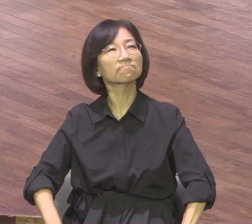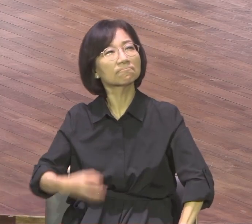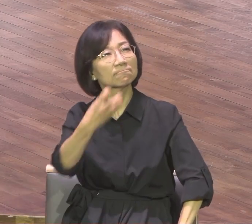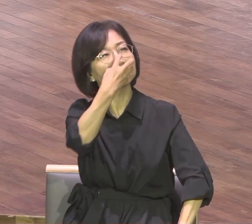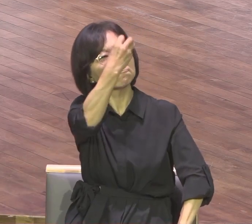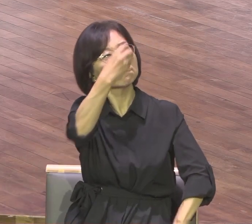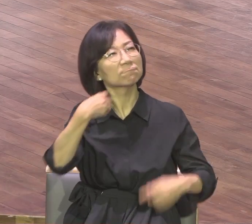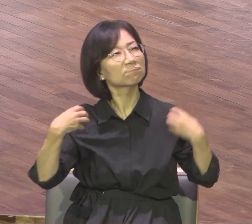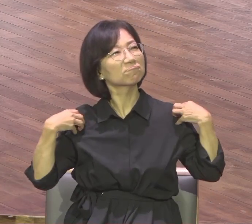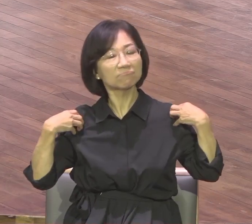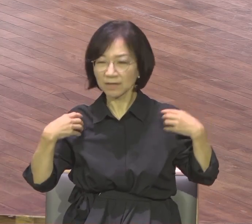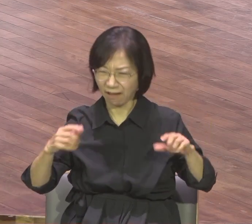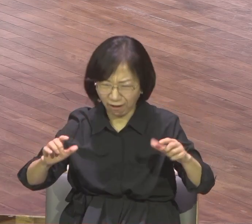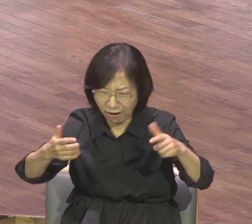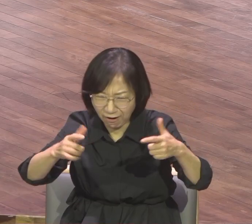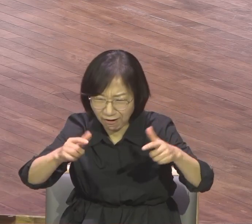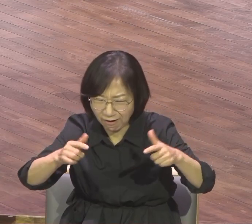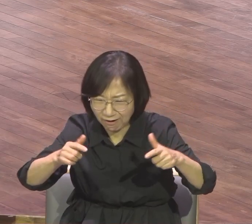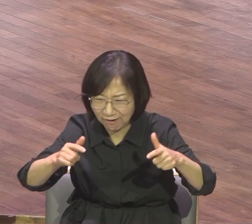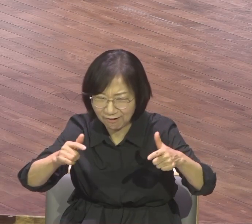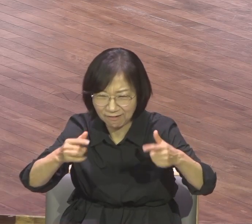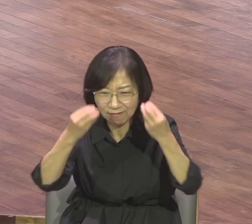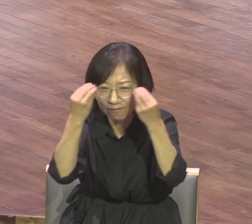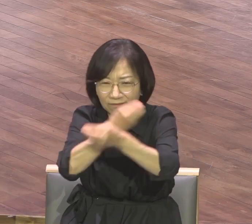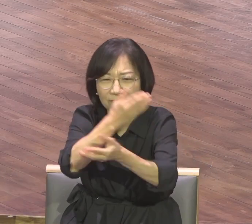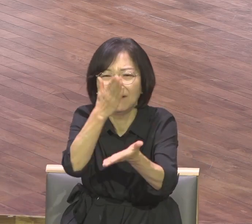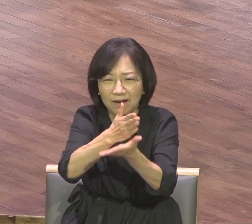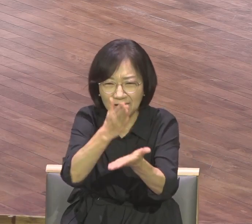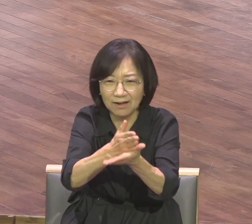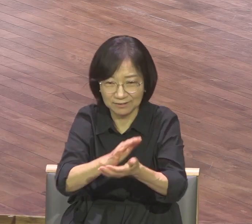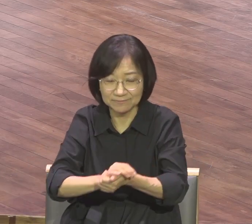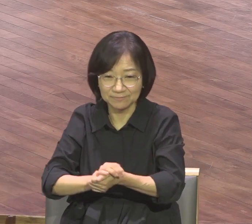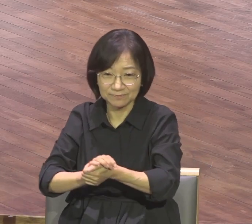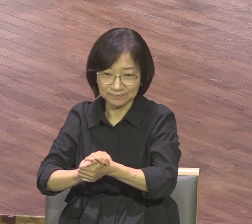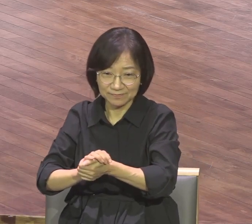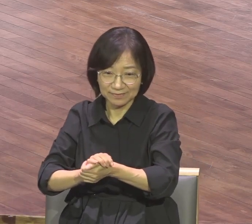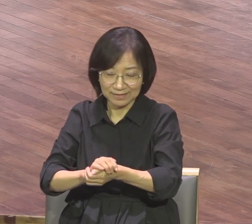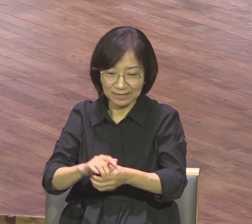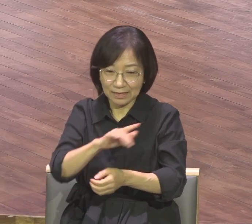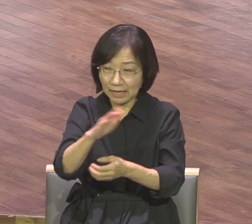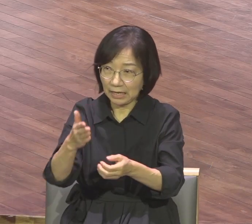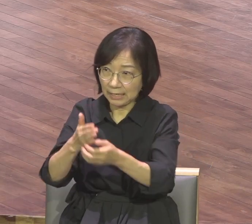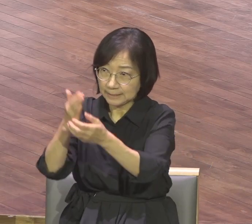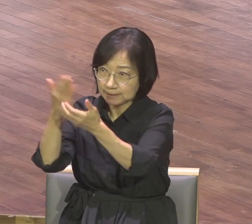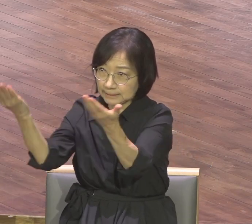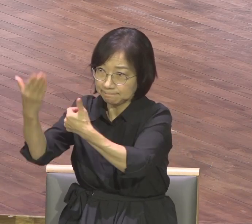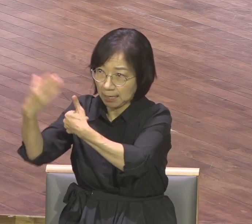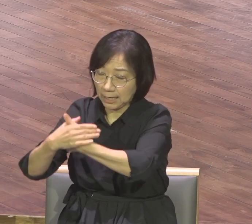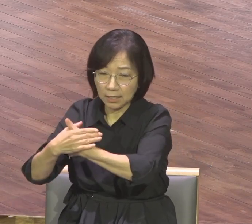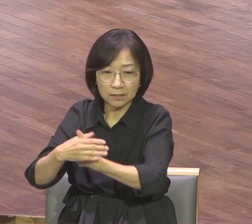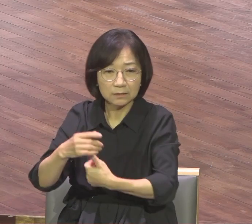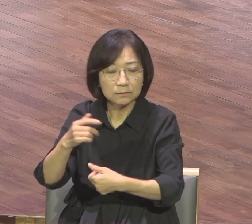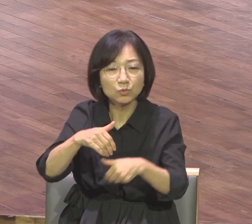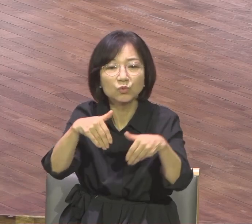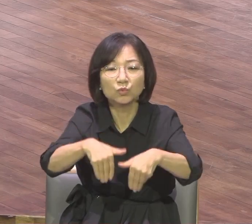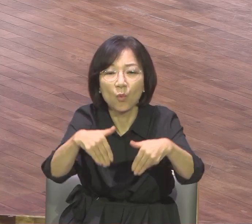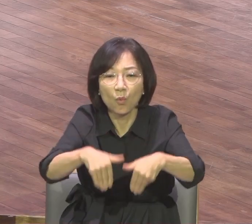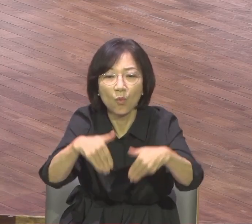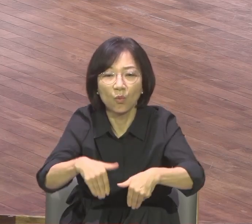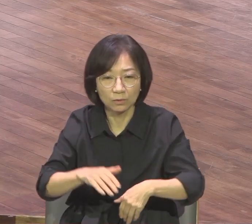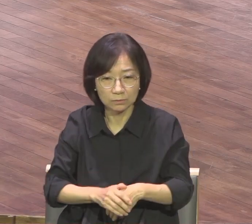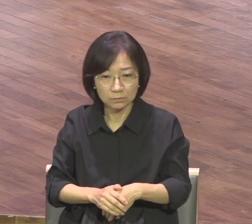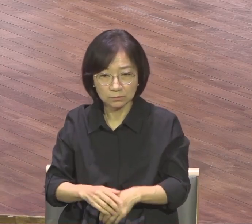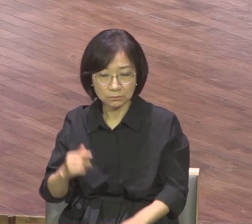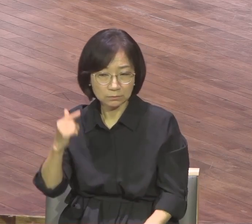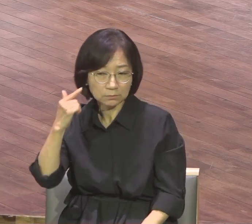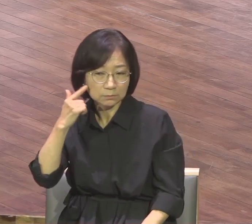무슨 금방지라 그게 아니에요. 착각하고 있어요. 종이요 종. 목사도 종이고 장로도